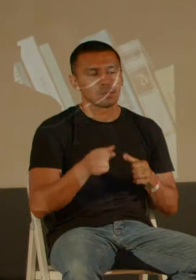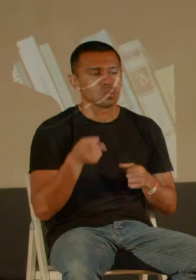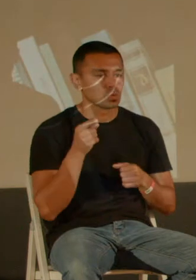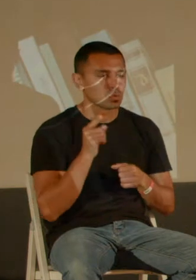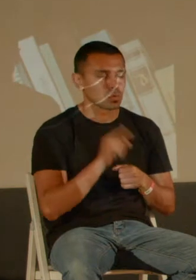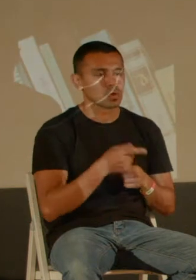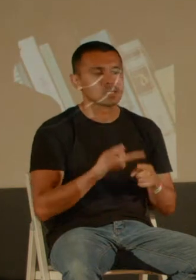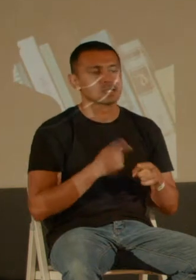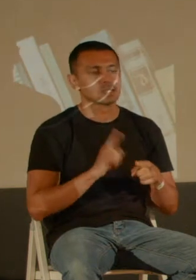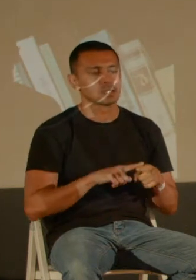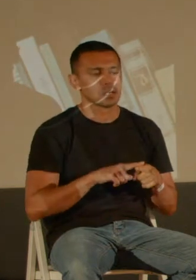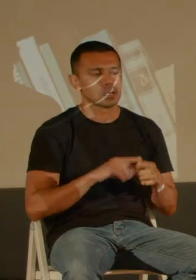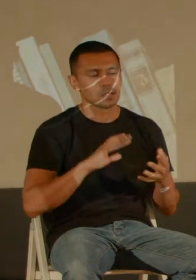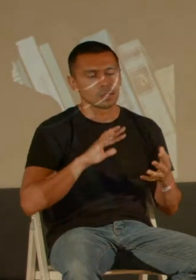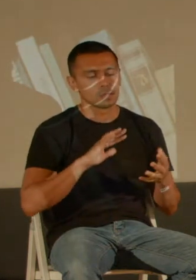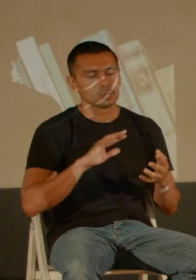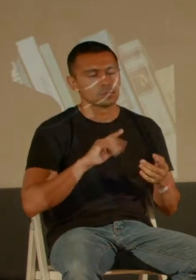того,